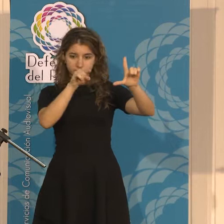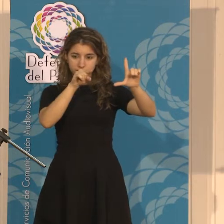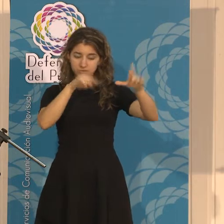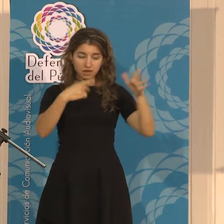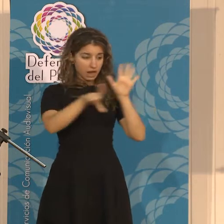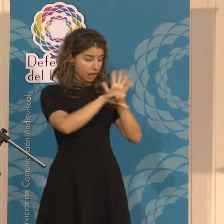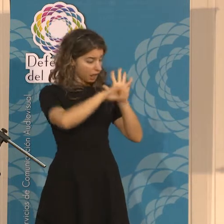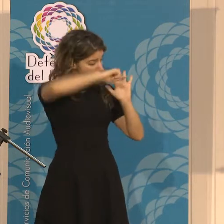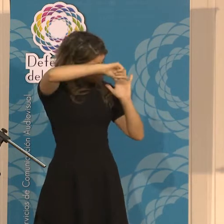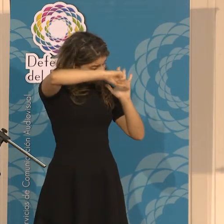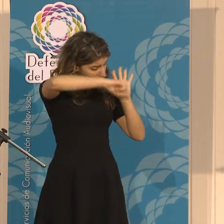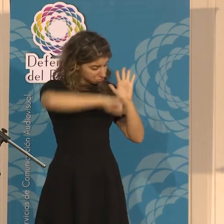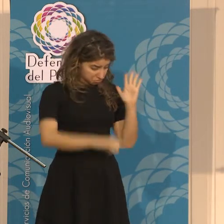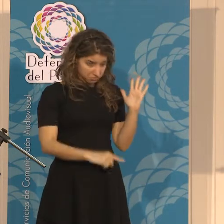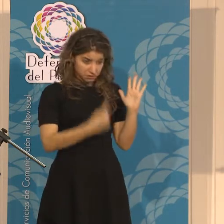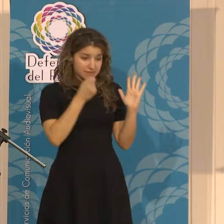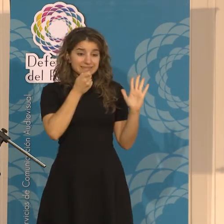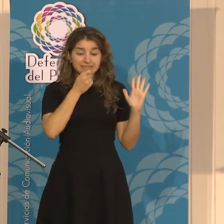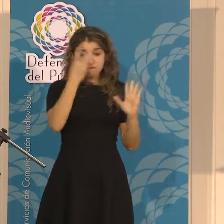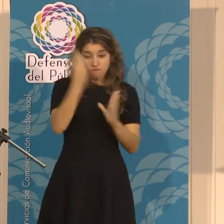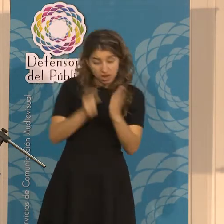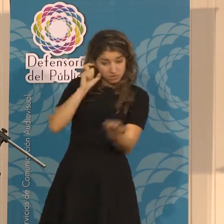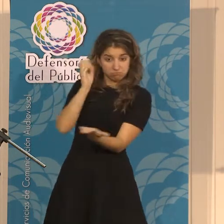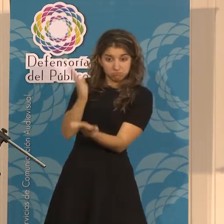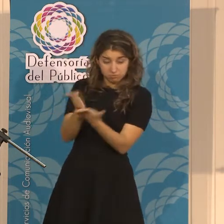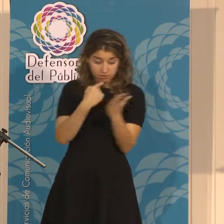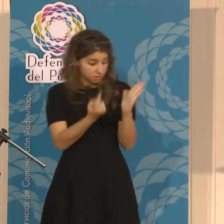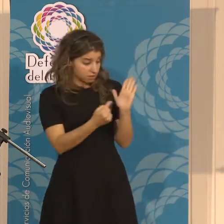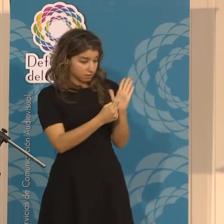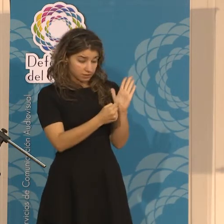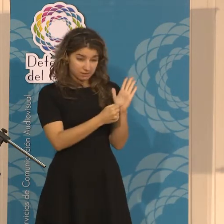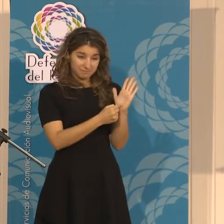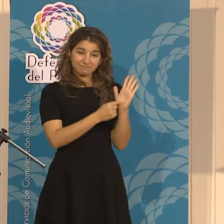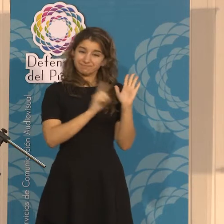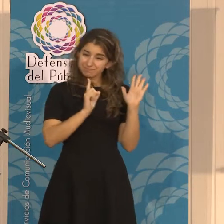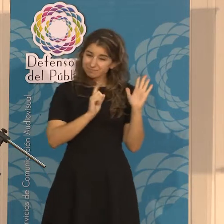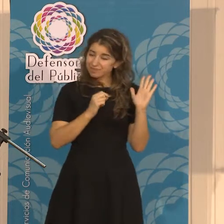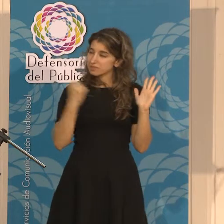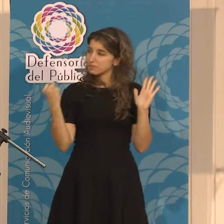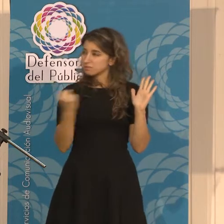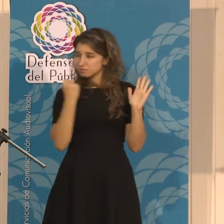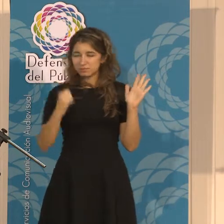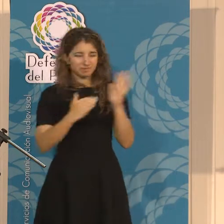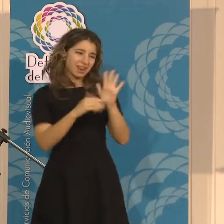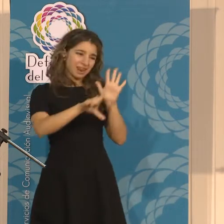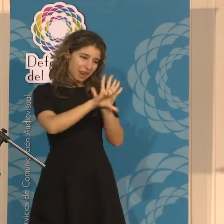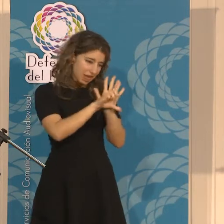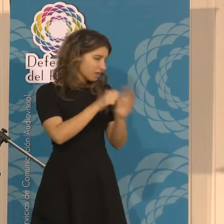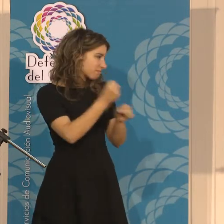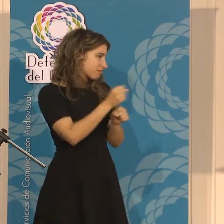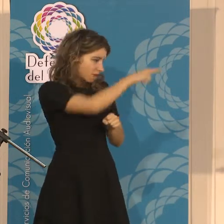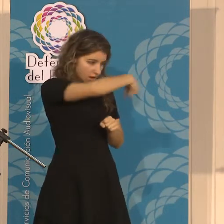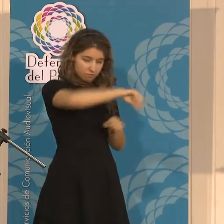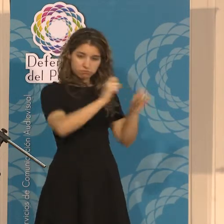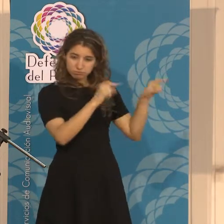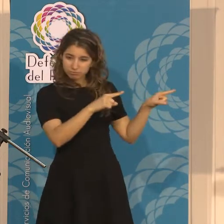herramientas para sancionar las faltas que se puedan cometer creo que el espíritu de la norma y de este cuerpo también está